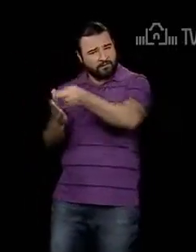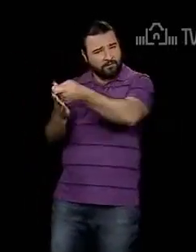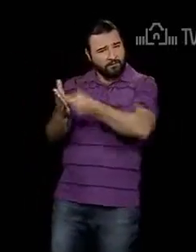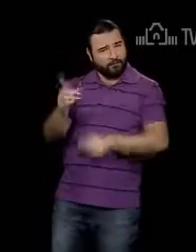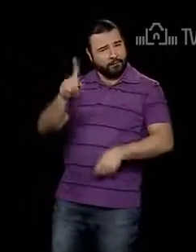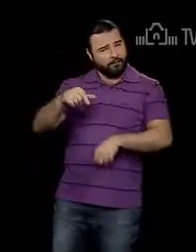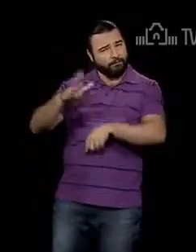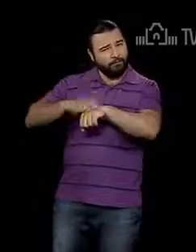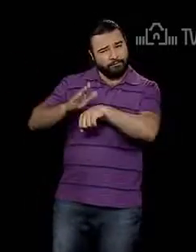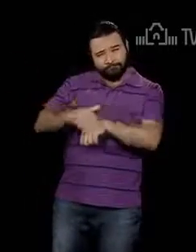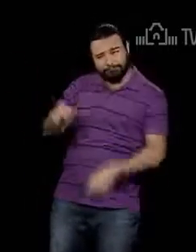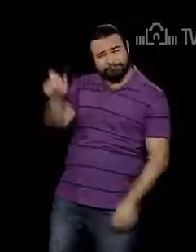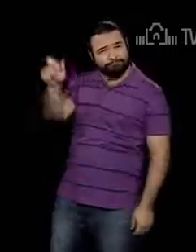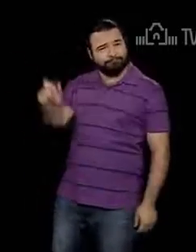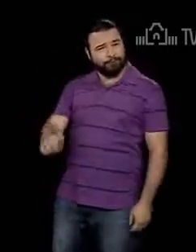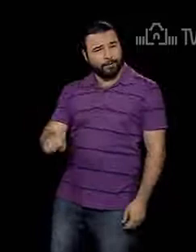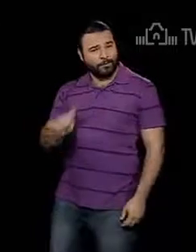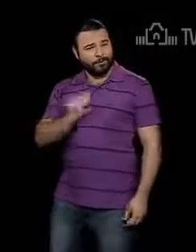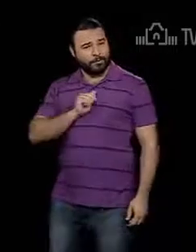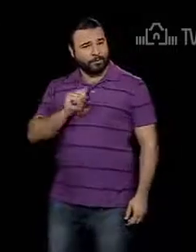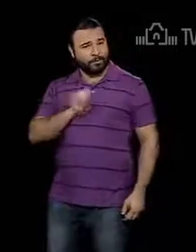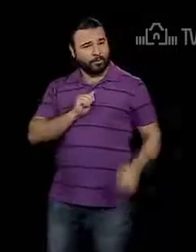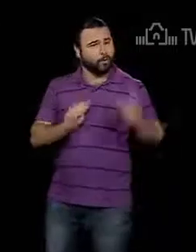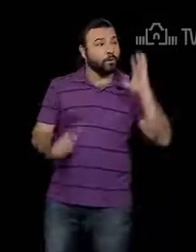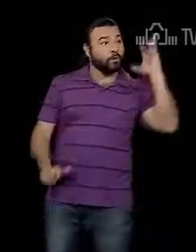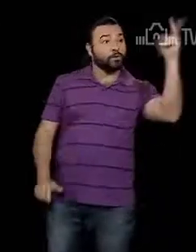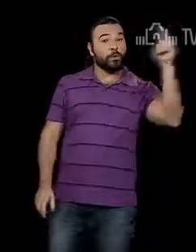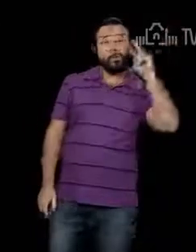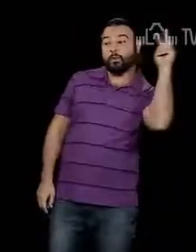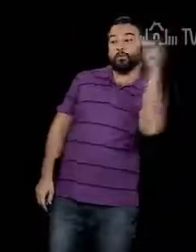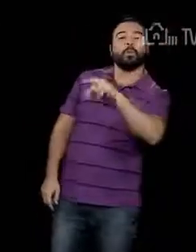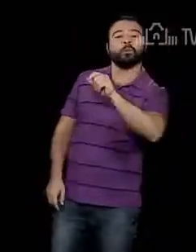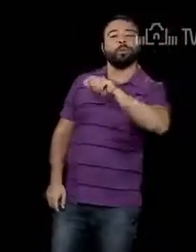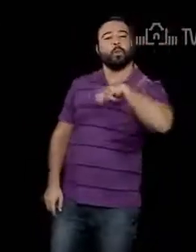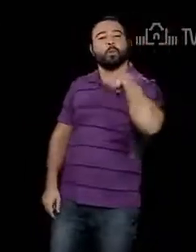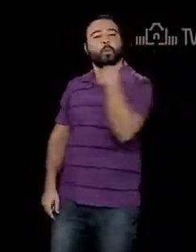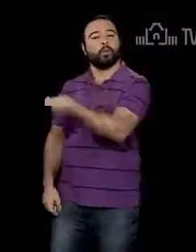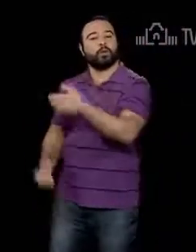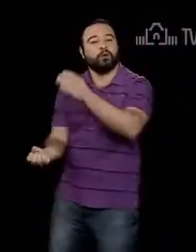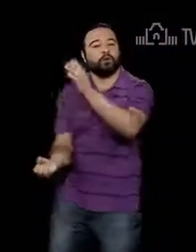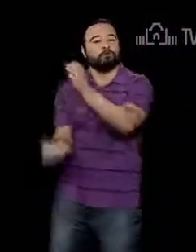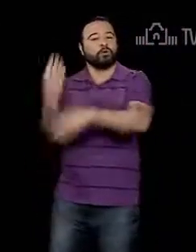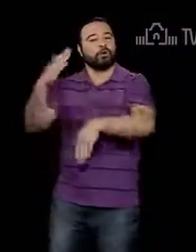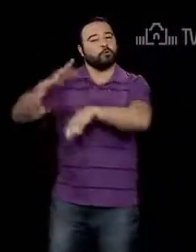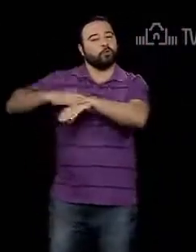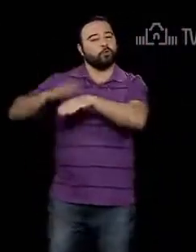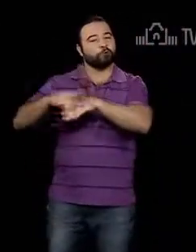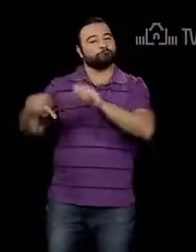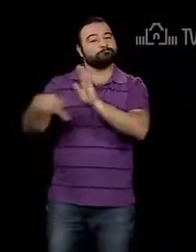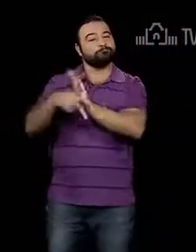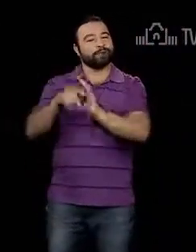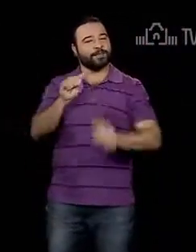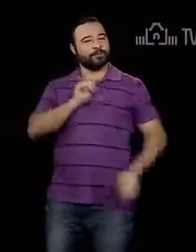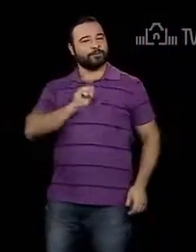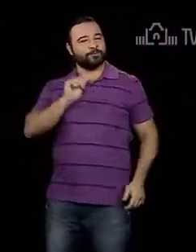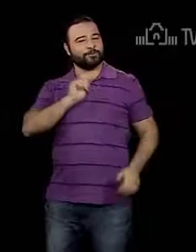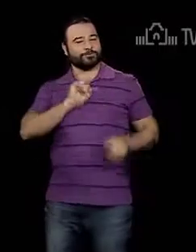Essa afirmação é de um antropólogo considerado um dos fundadores da antropologia social.